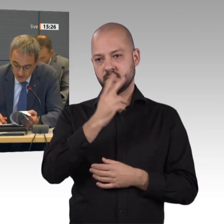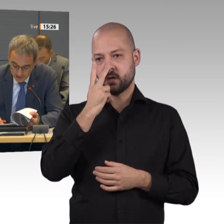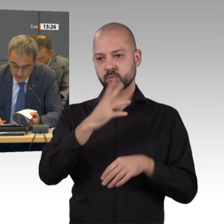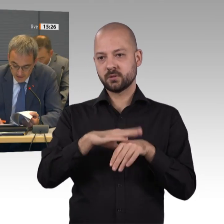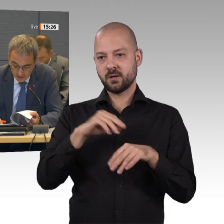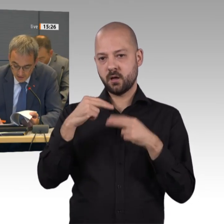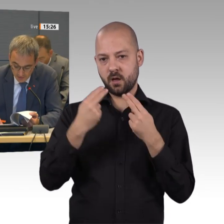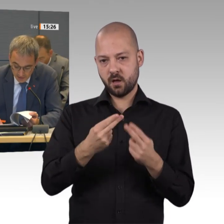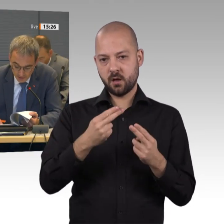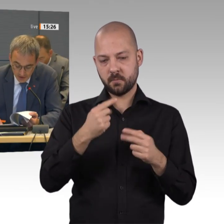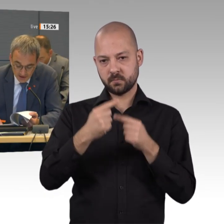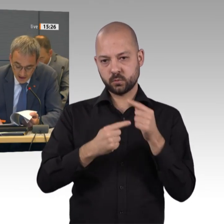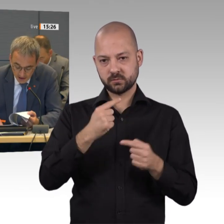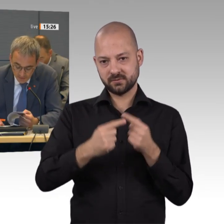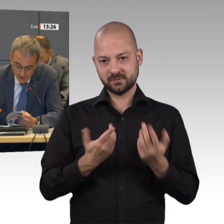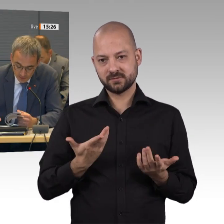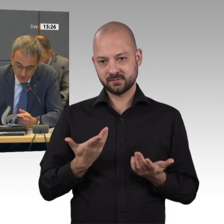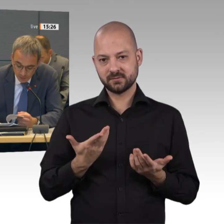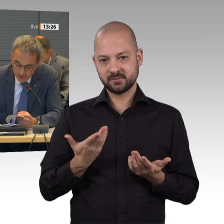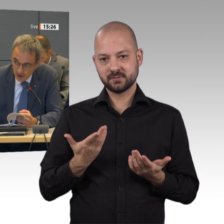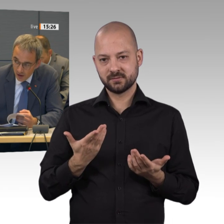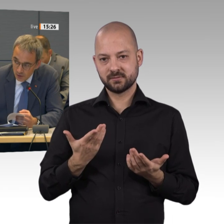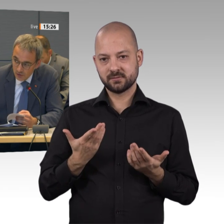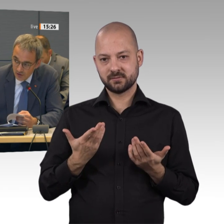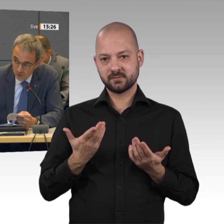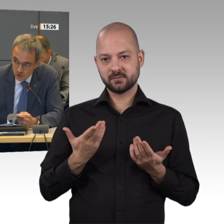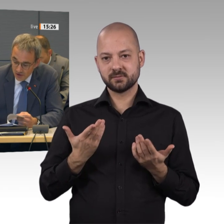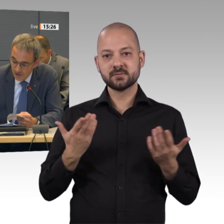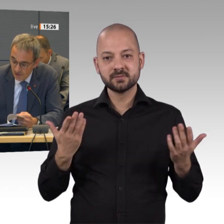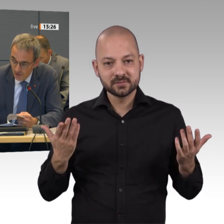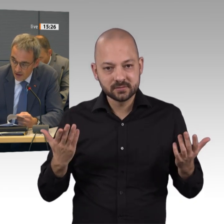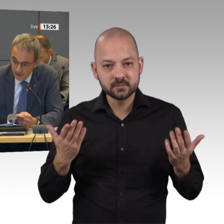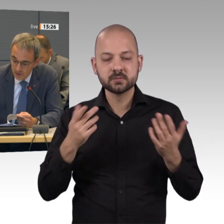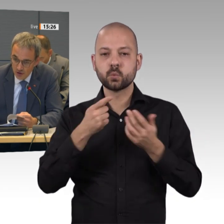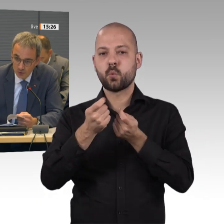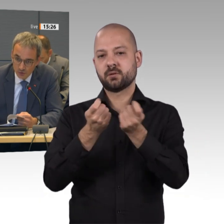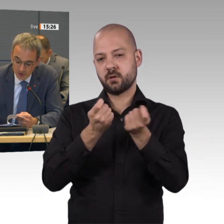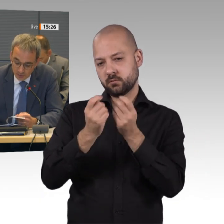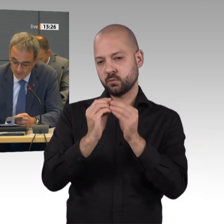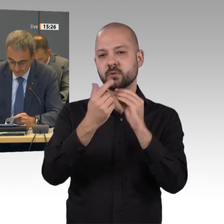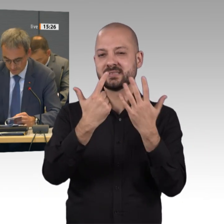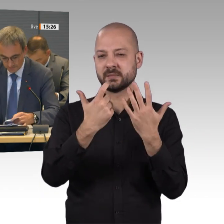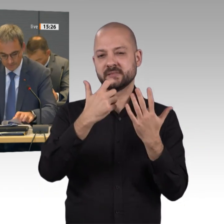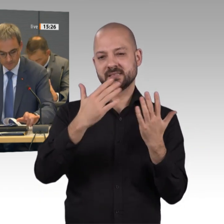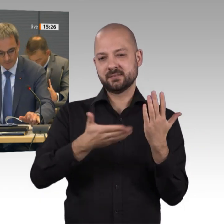Meine Frage richtet sich an den BIH mit der Bitte, auch zu dieser Zuständigkeitsfrage Stellung zu